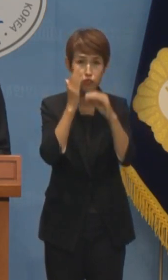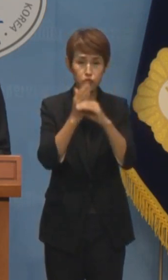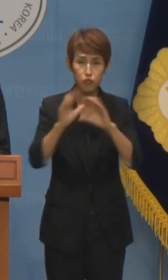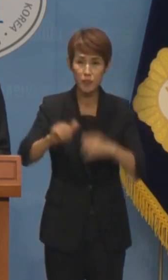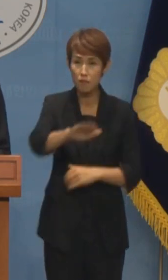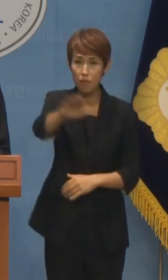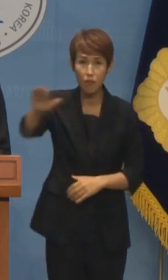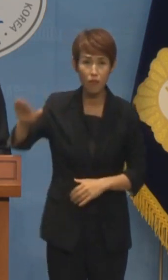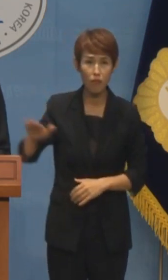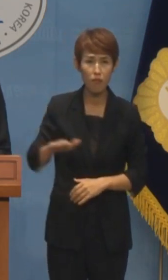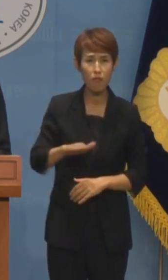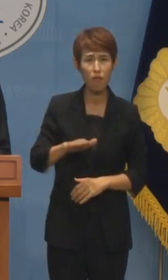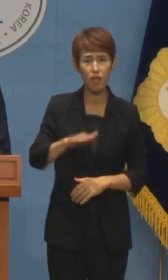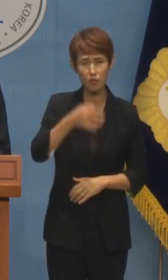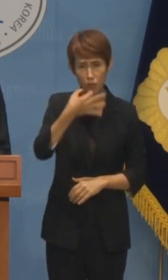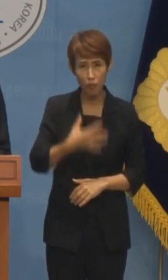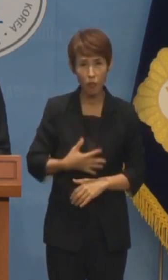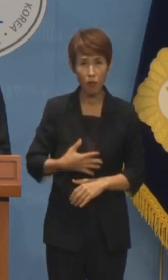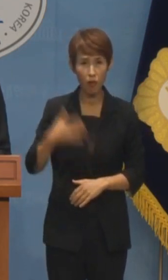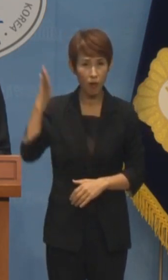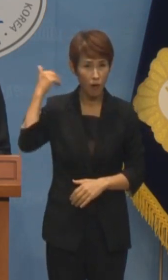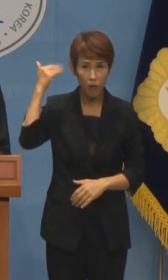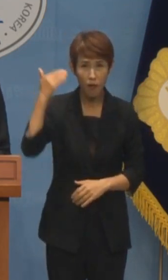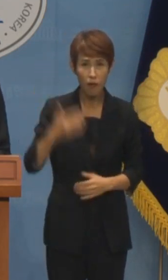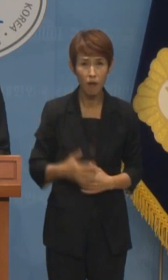아우성이 정말 들리지 않습니까?